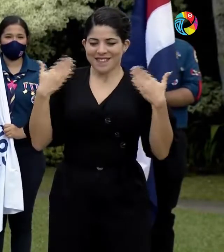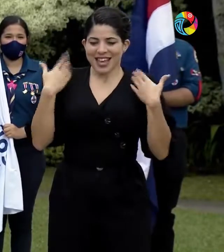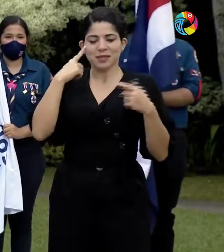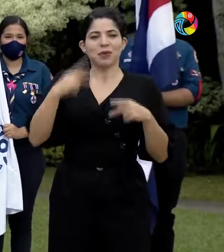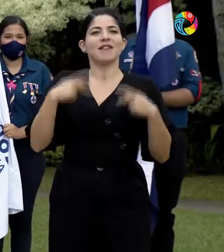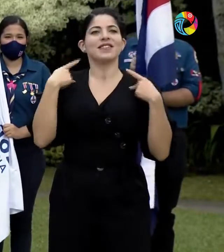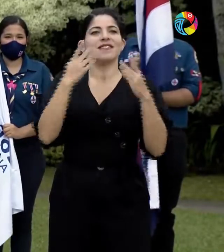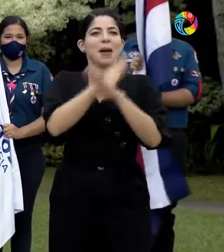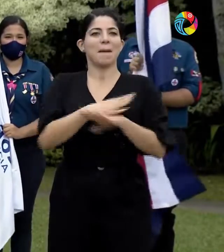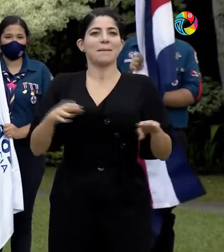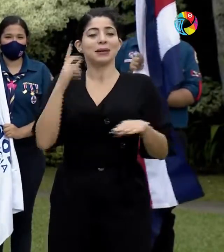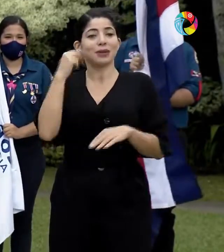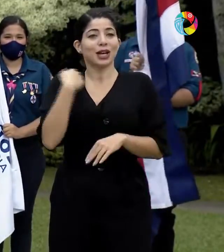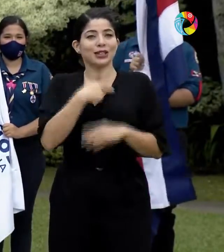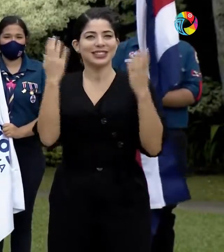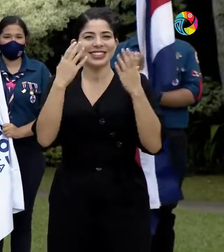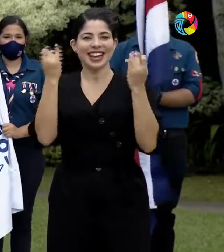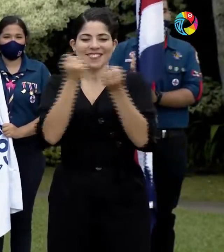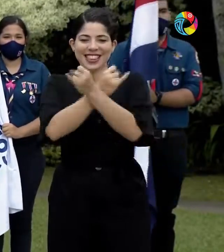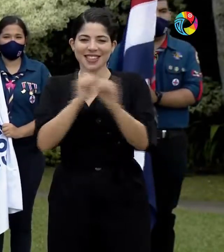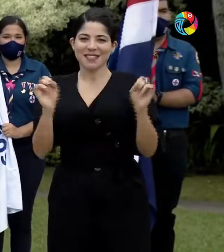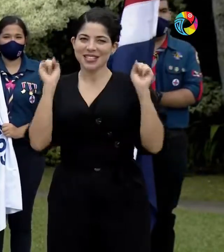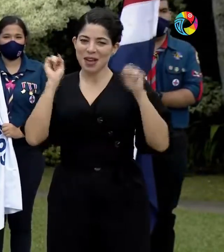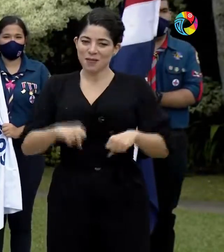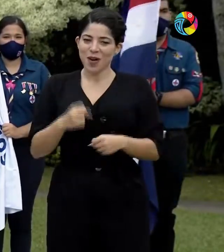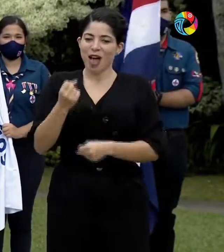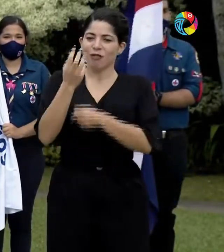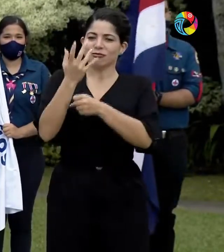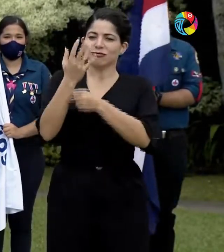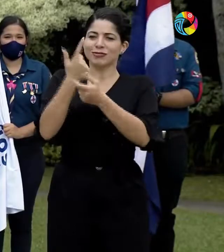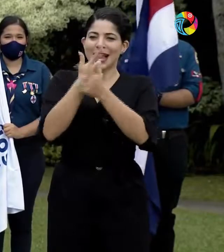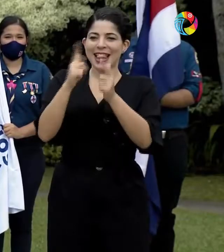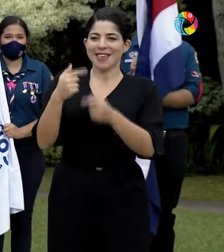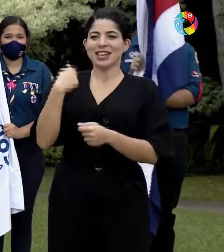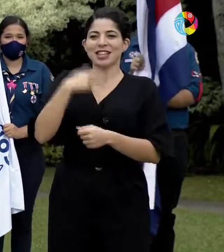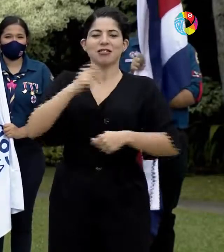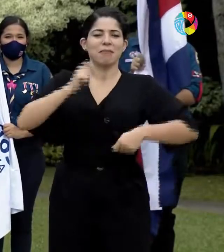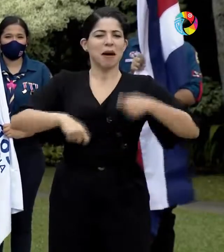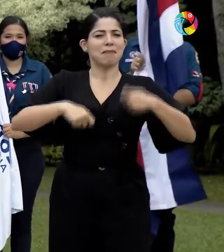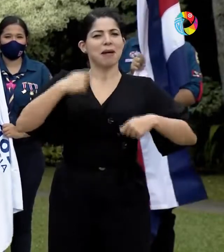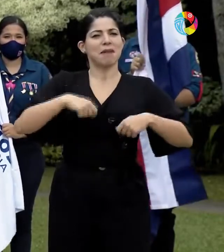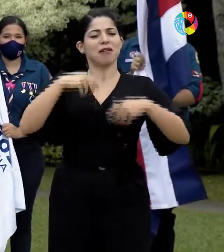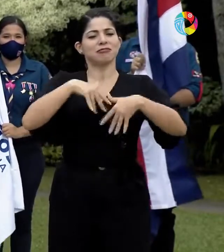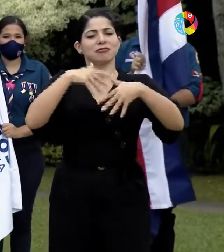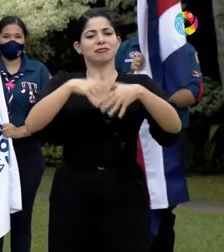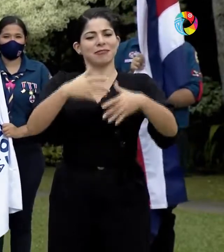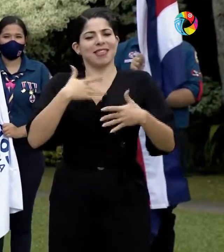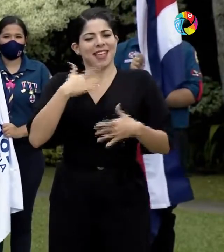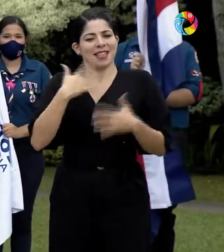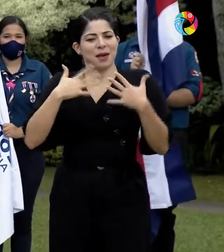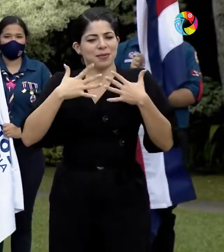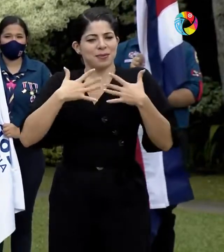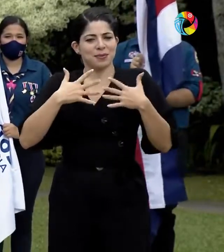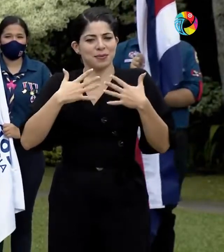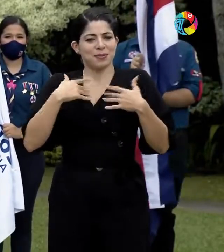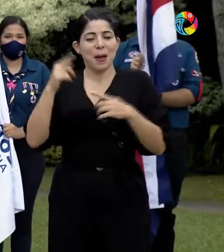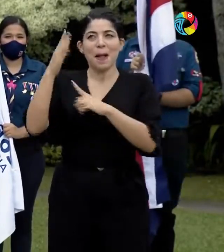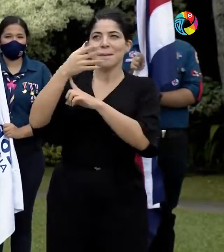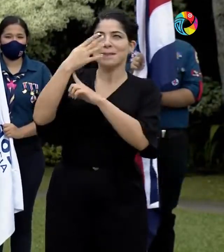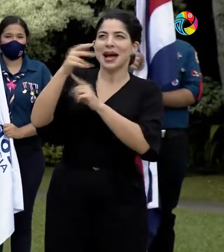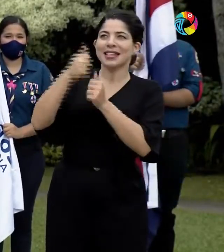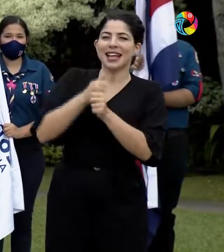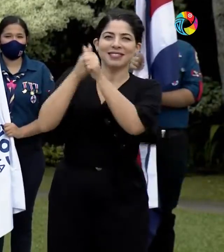en paz, donde celebrando la independencia corremos con antorcha a la libertad. Tocamos nuestros tambores que nos hacen vibrar, alzamos nuestras banderas